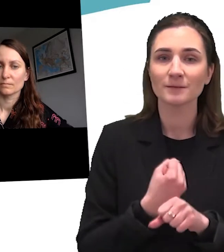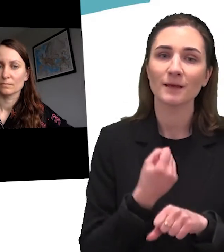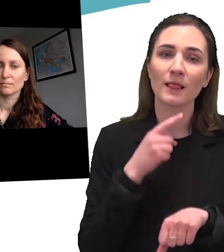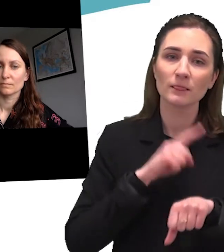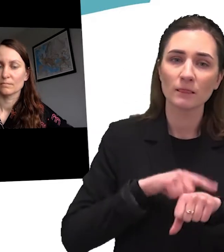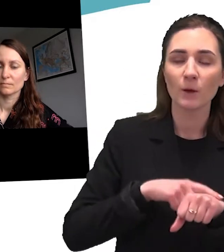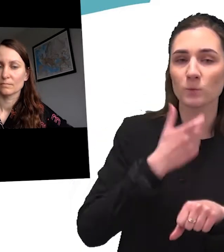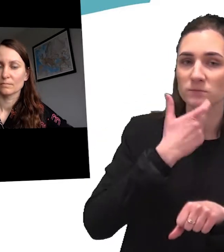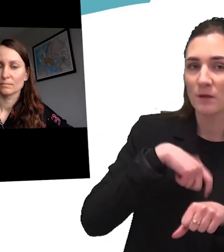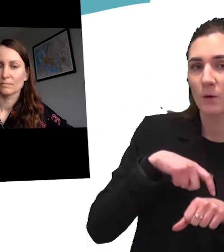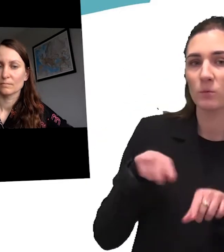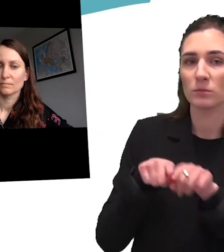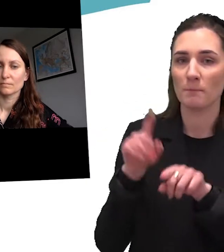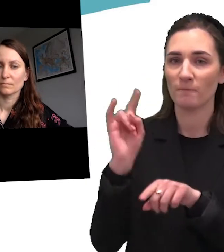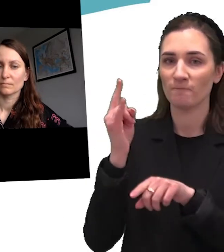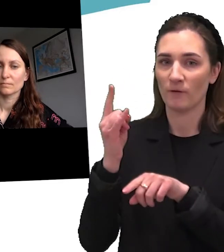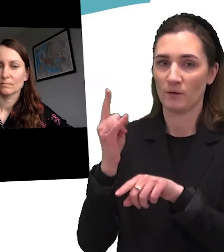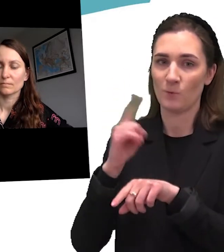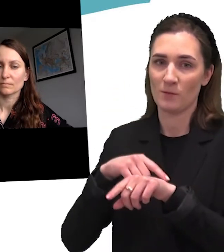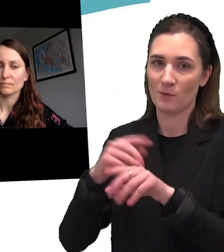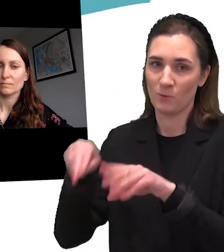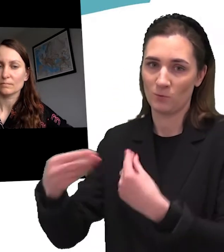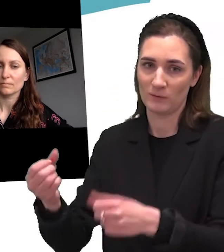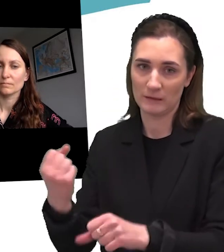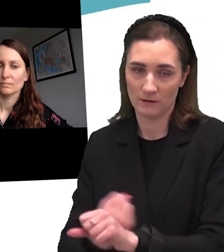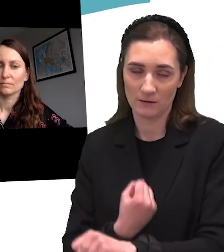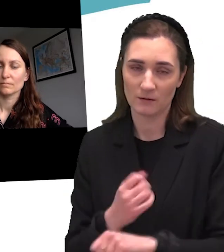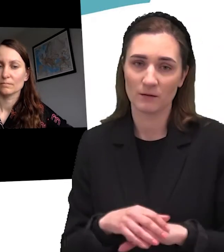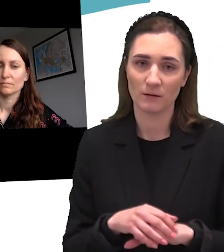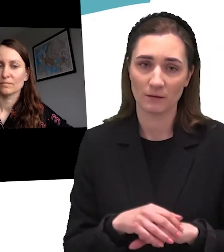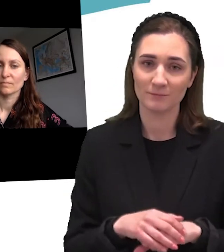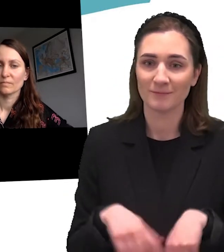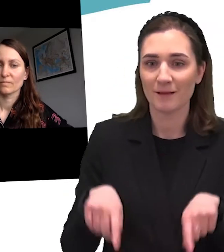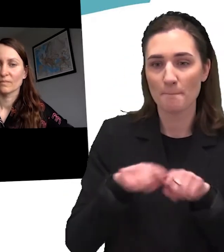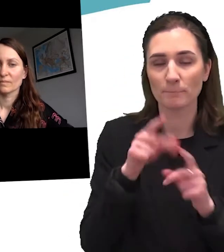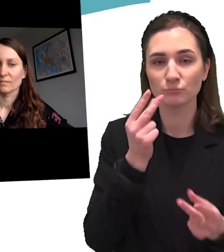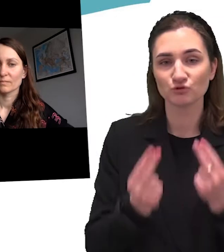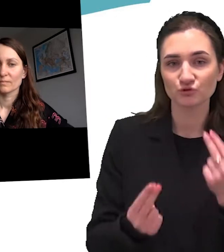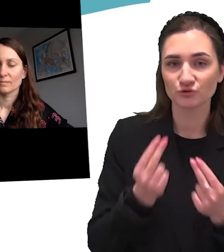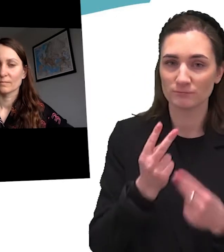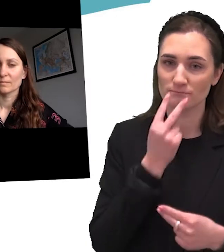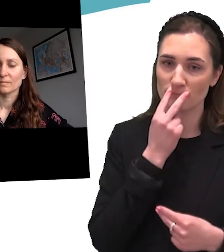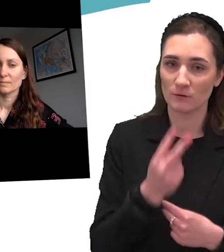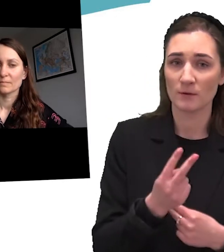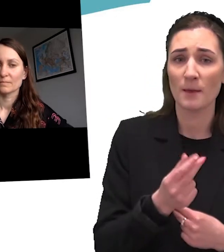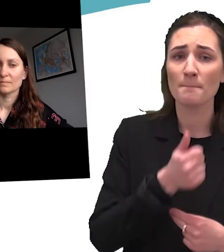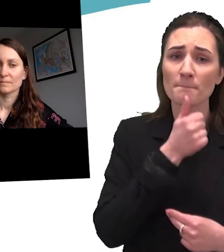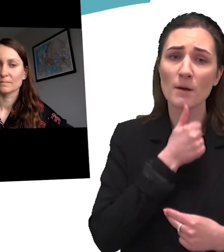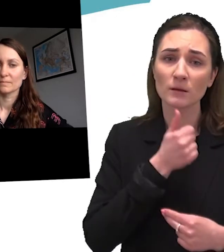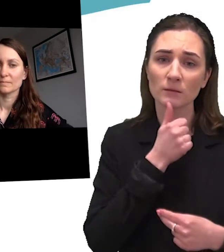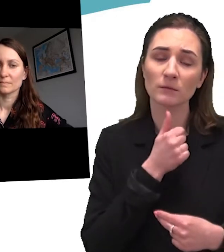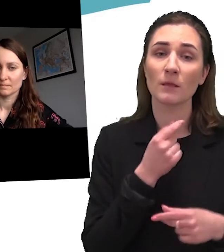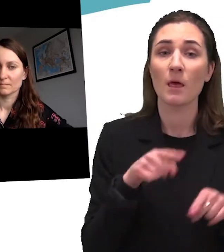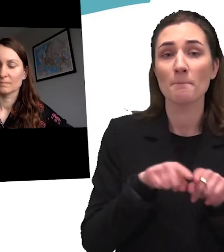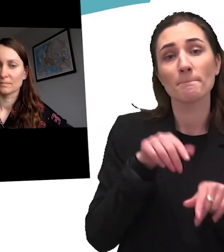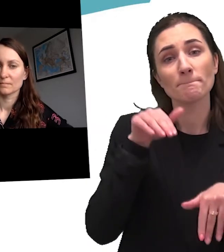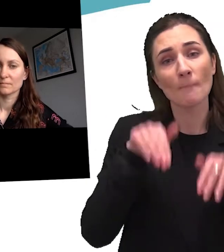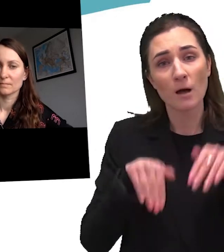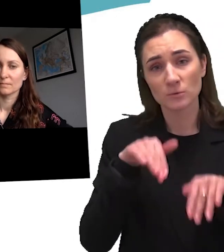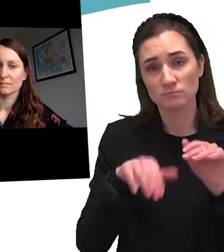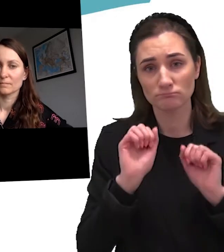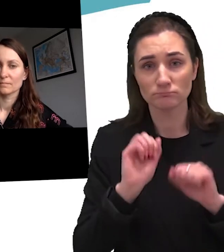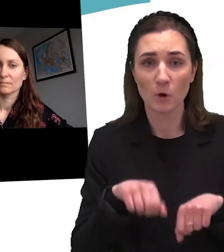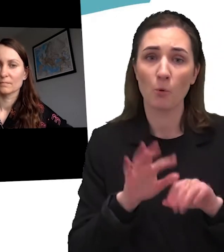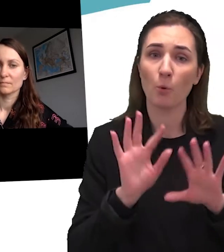Tai tokio reikėtų duoti laiko ir savo, ir vaikui. Ir tada daugiau kaip į žaidimą žiūrėti, tada